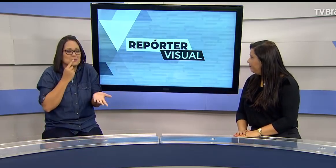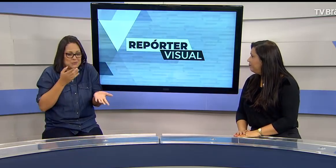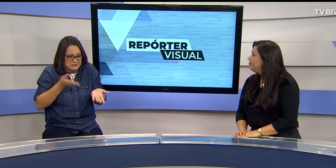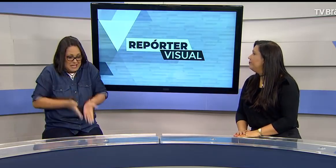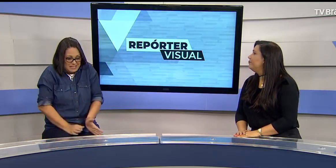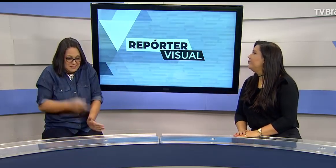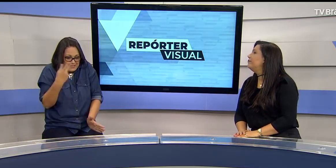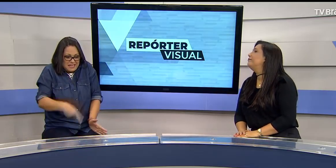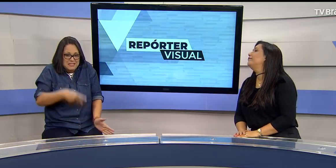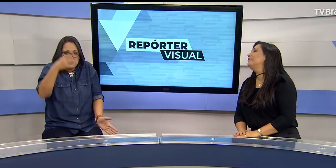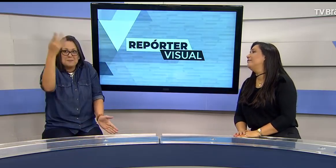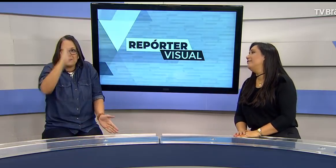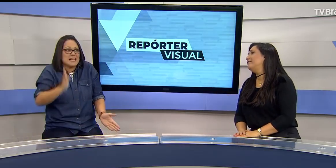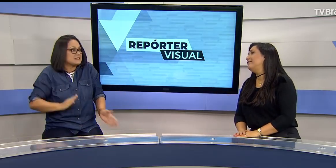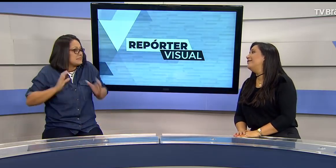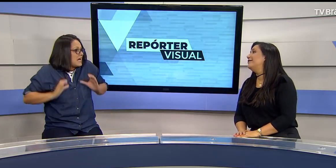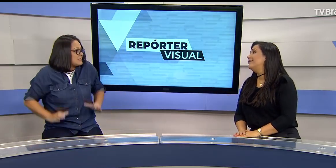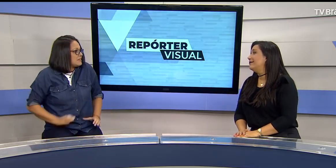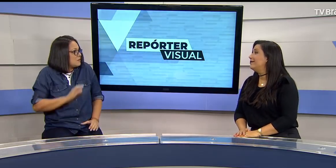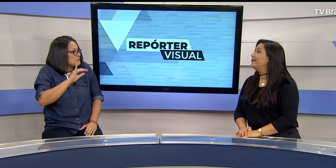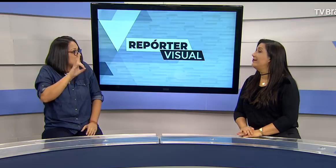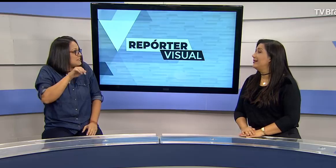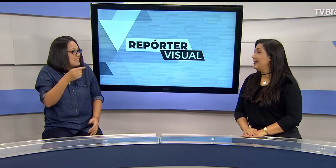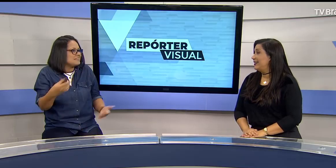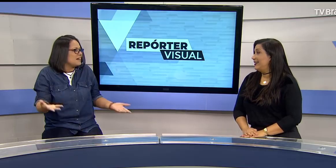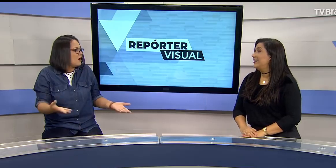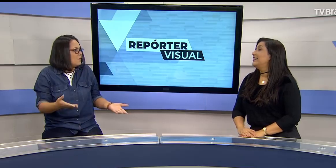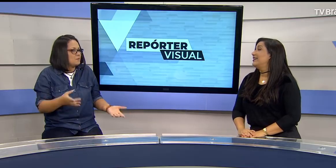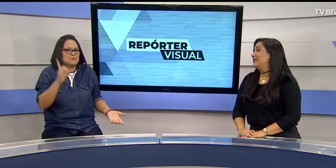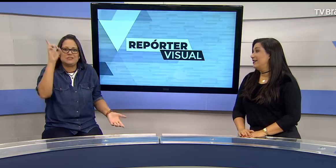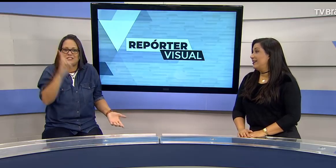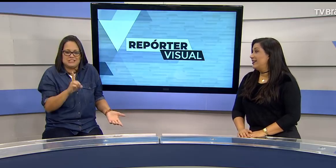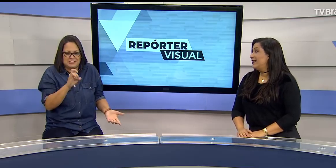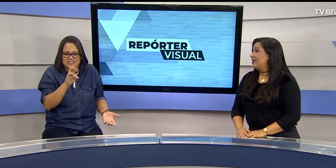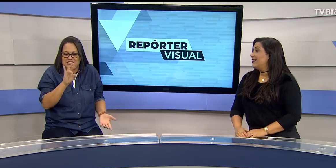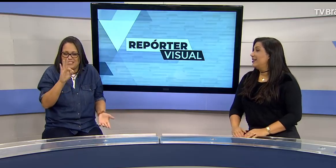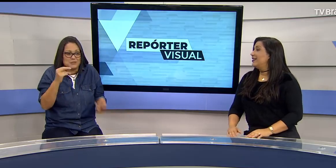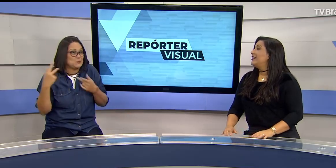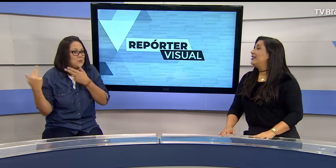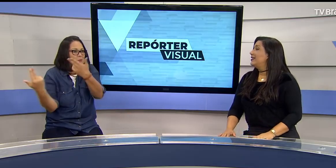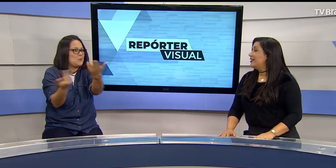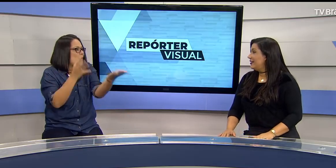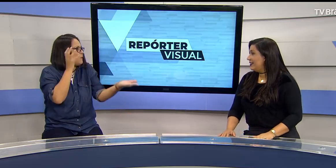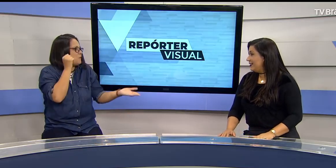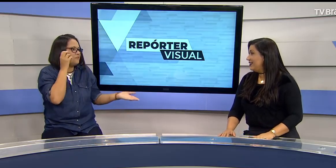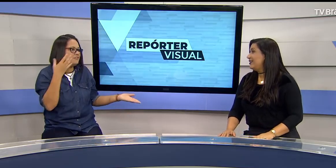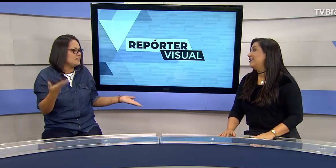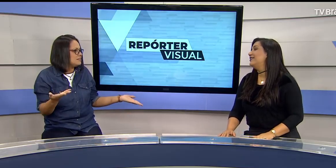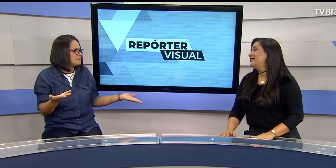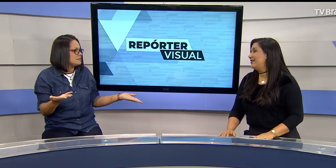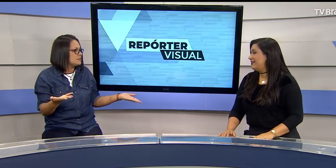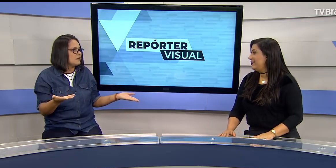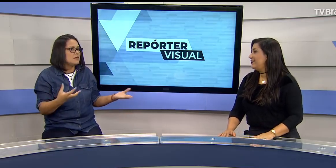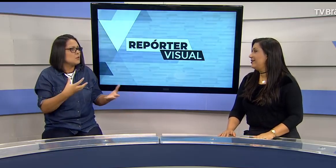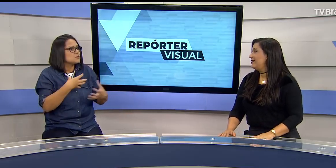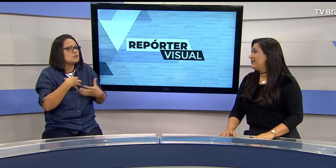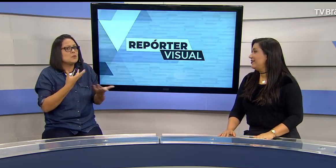Surdos são cidadãos brasileiros e têm total direito de acesso à informação como qualquer ouvinte. Eu, sinceramente, não sei por que ainda a maioria